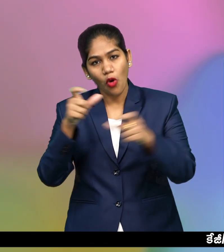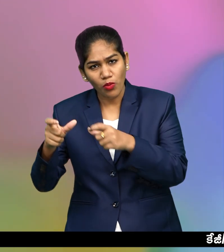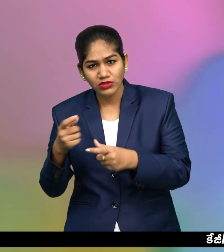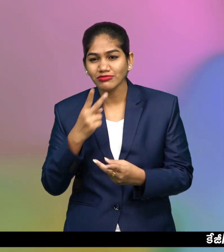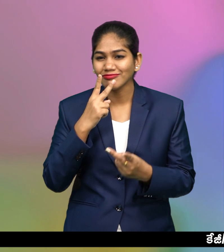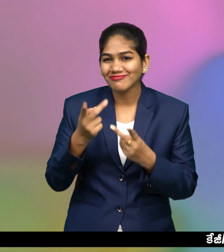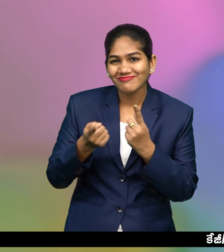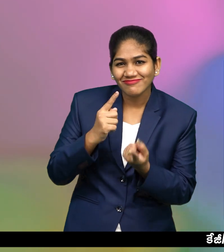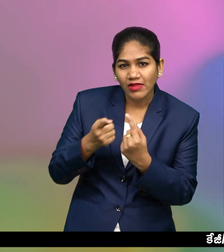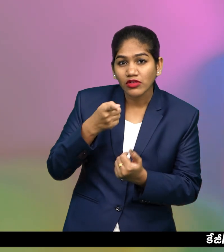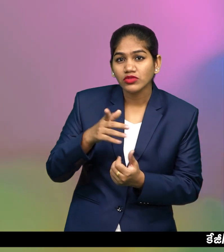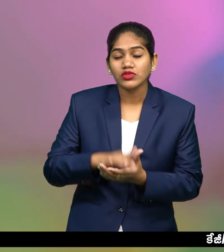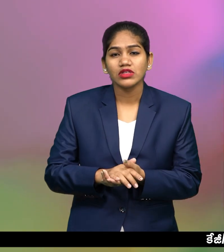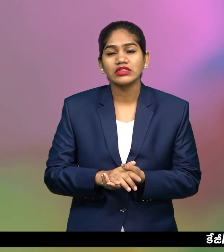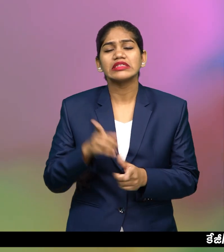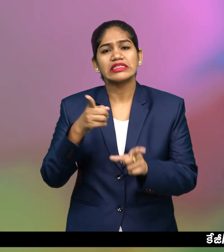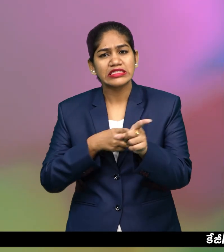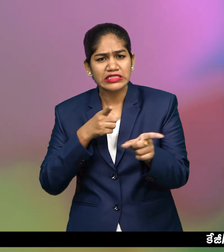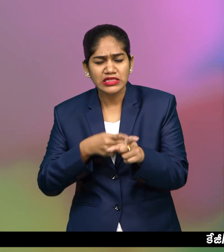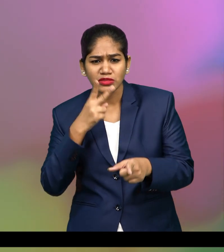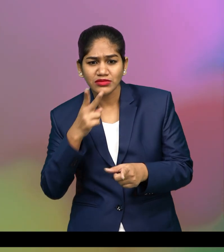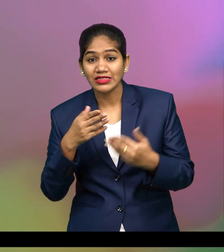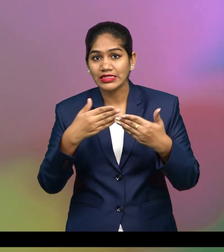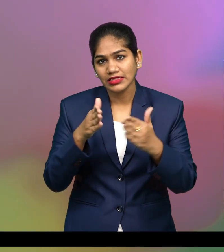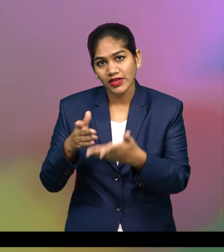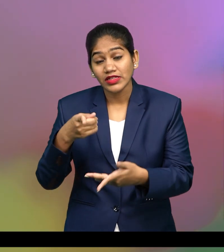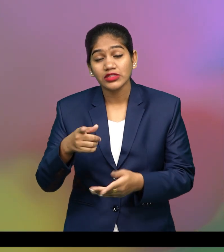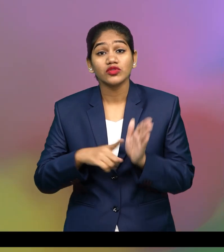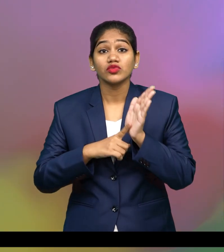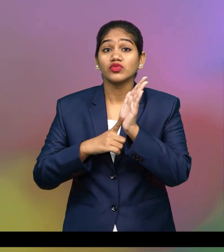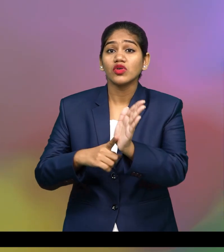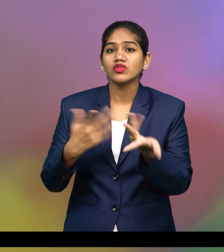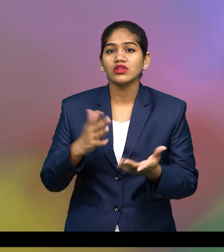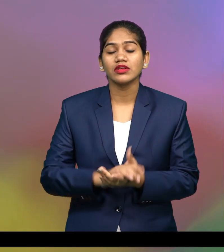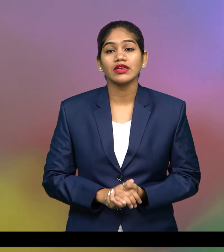కేజీ/. సంవత్సరం పరంగా ఆహార ధాన్యాల